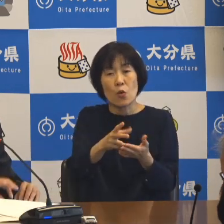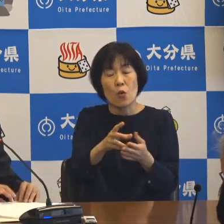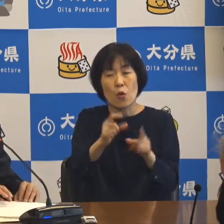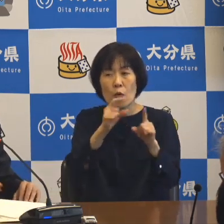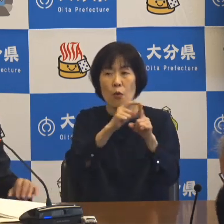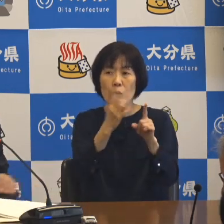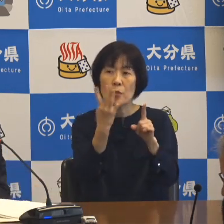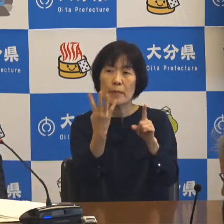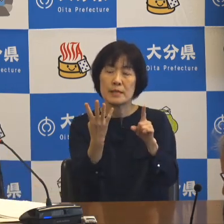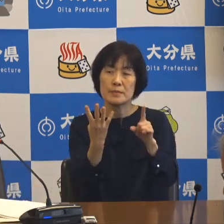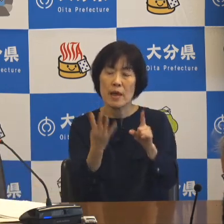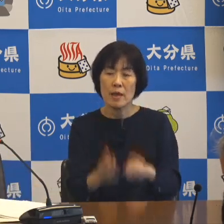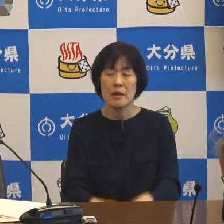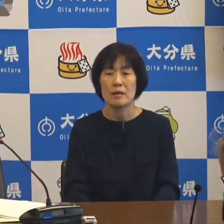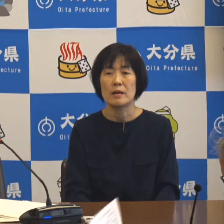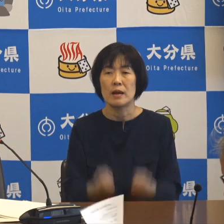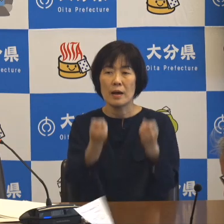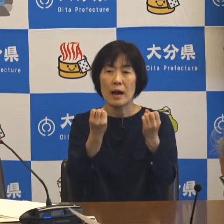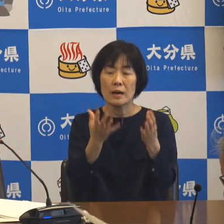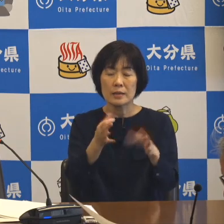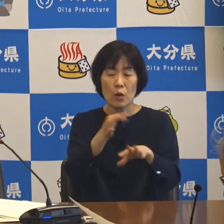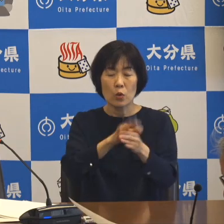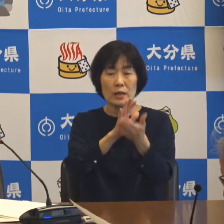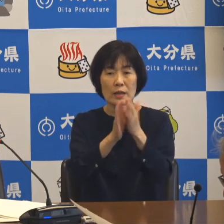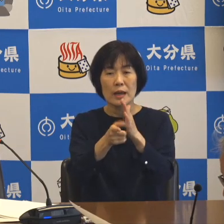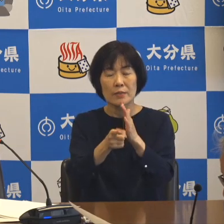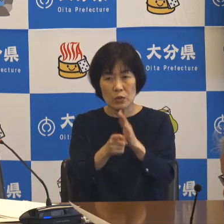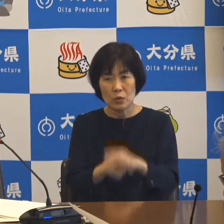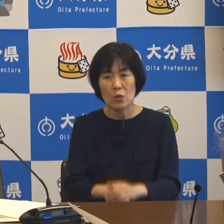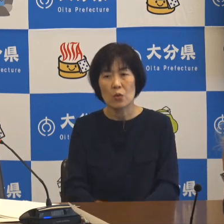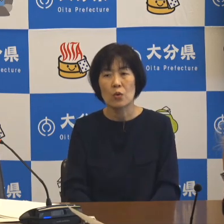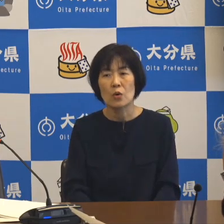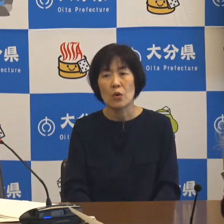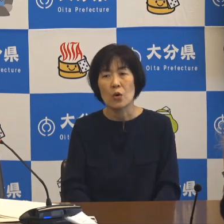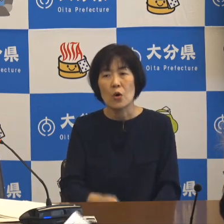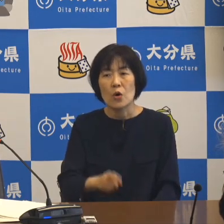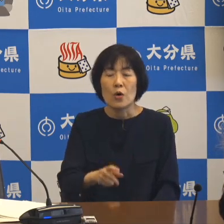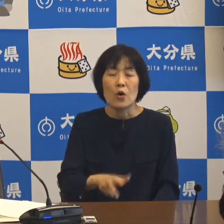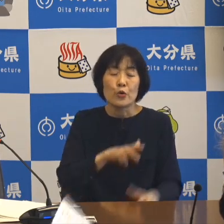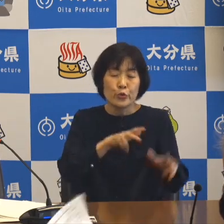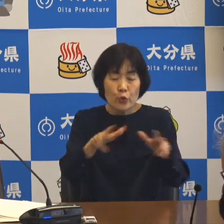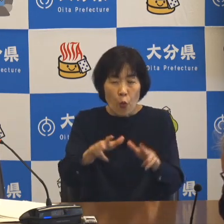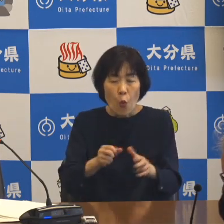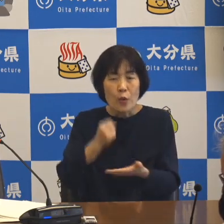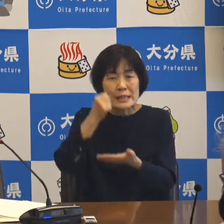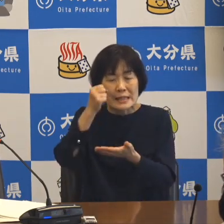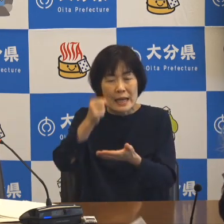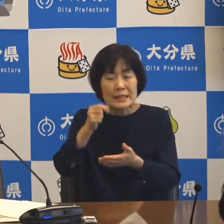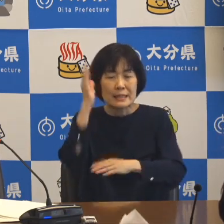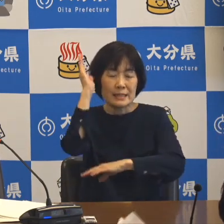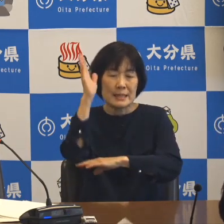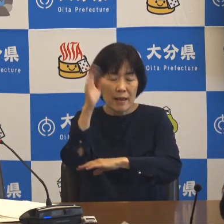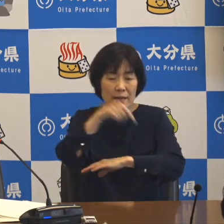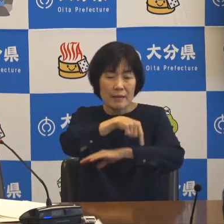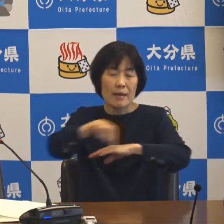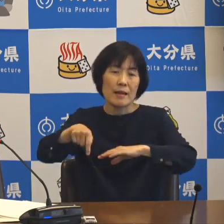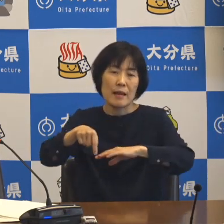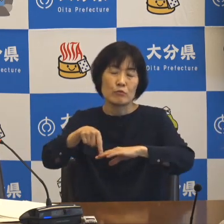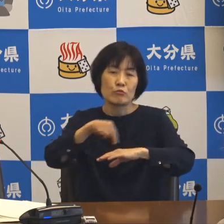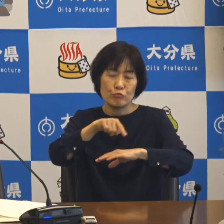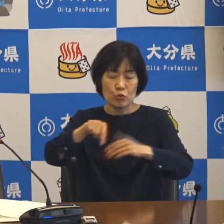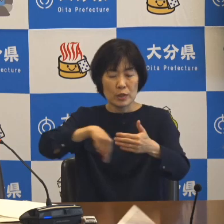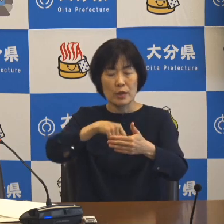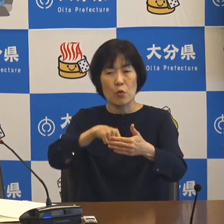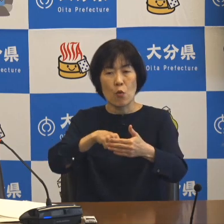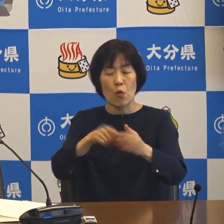が、新たな大分県行財政改革計画の概要であります。これは長期